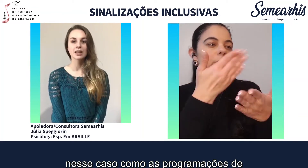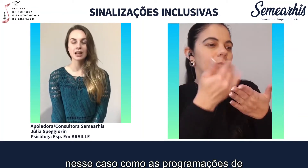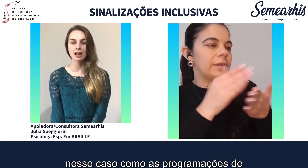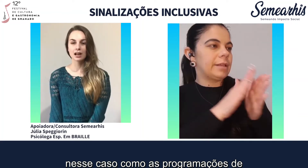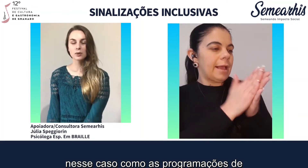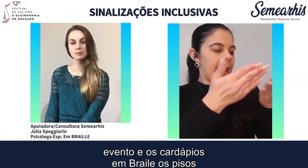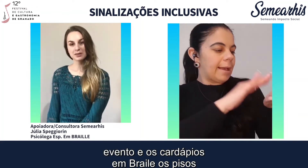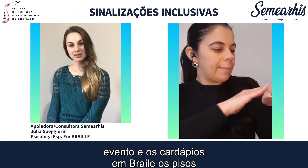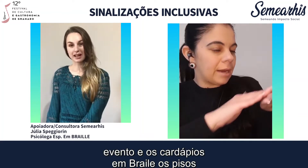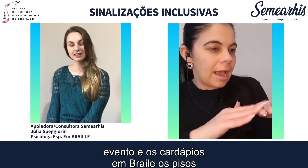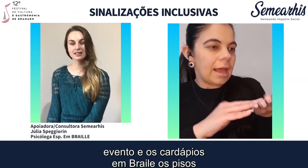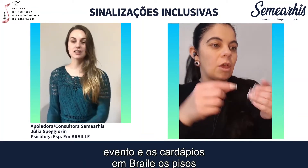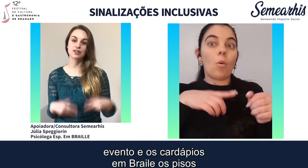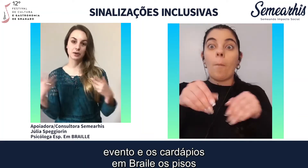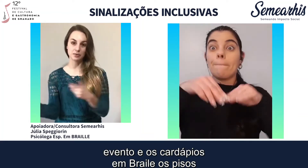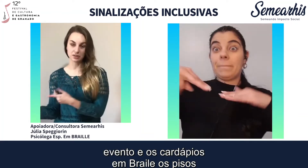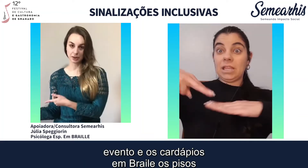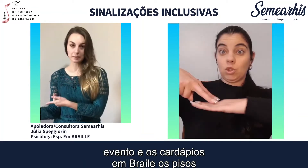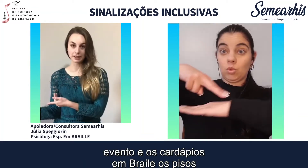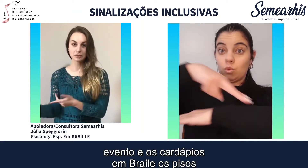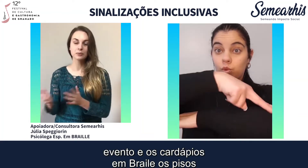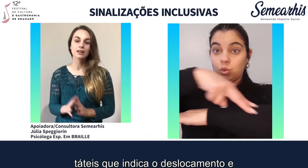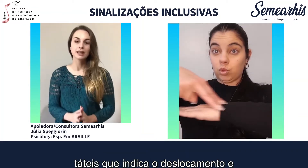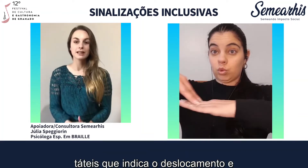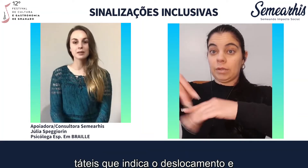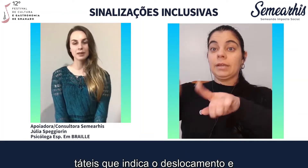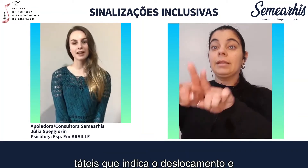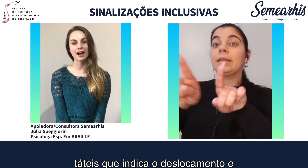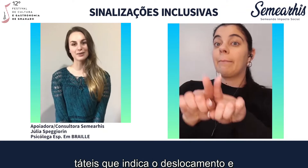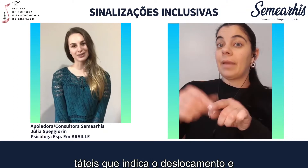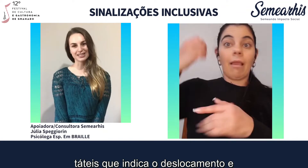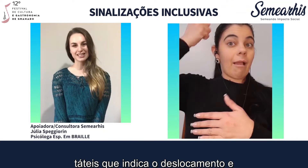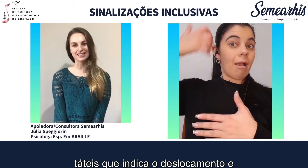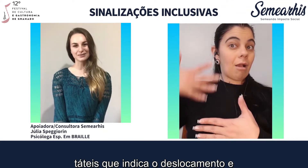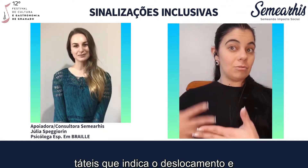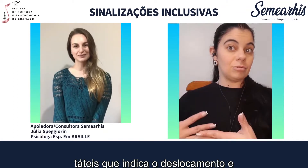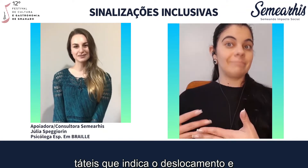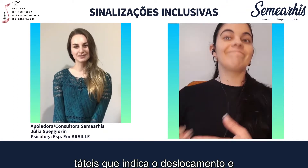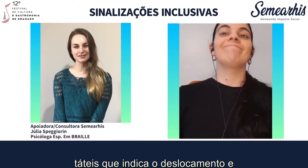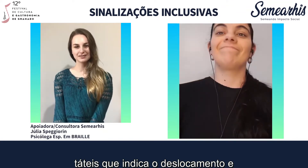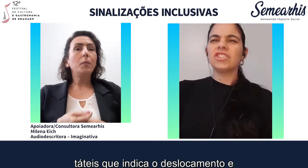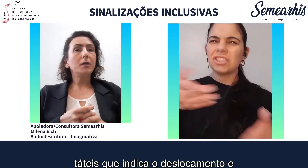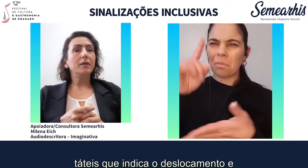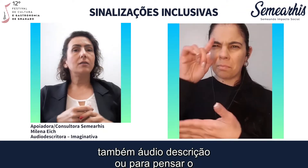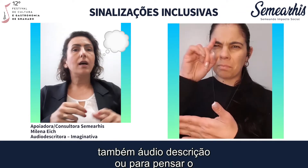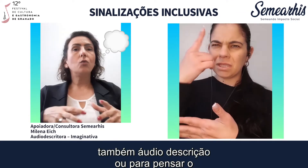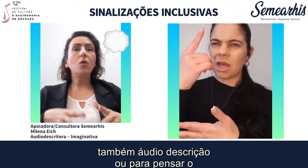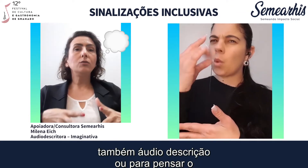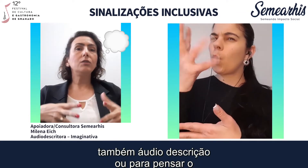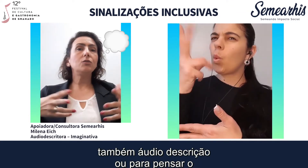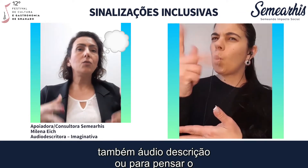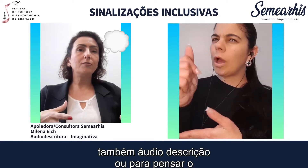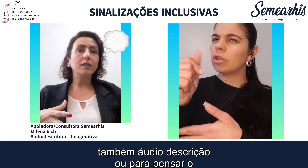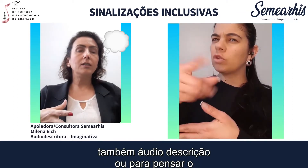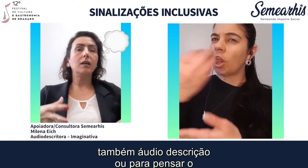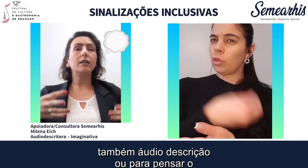Braille, os pisos táteis que indicam o deslocamento e também a audiodescrição. Para pensar o quanto